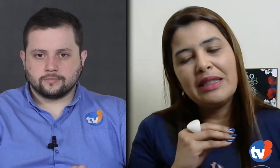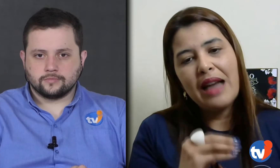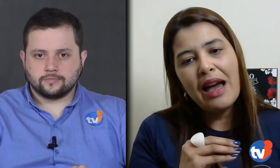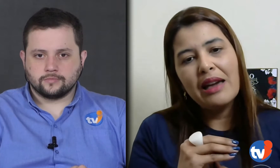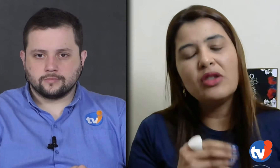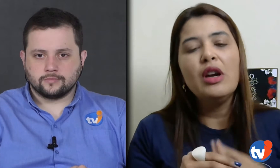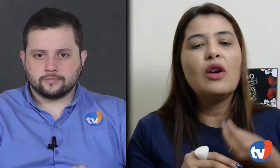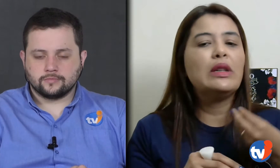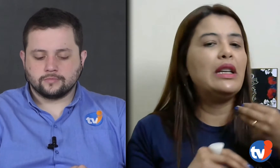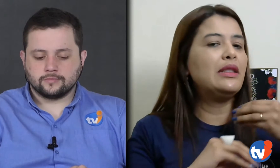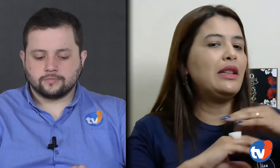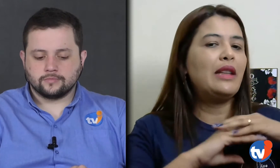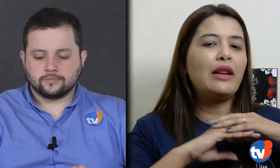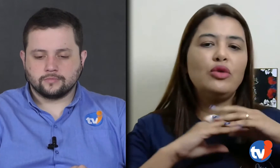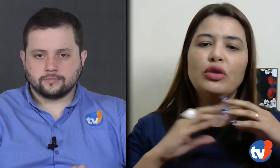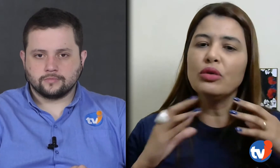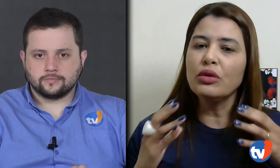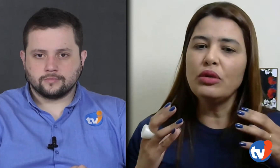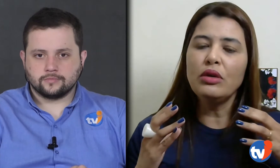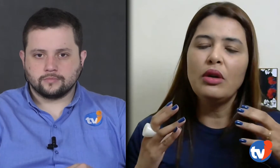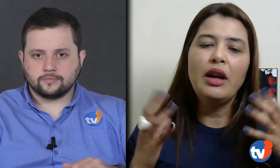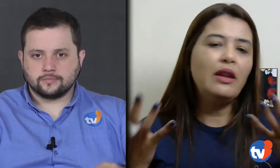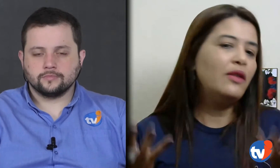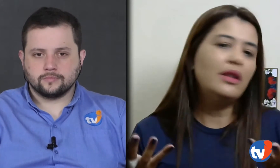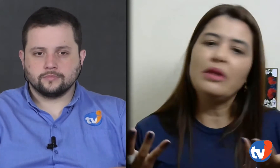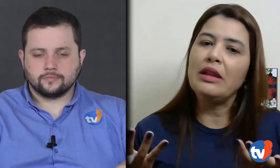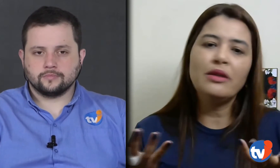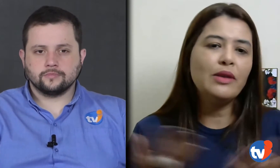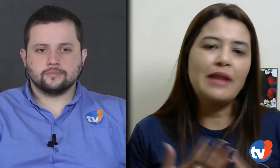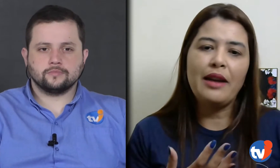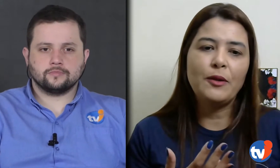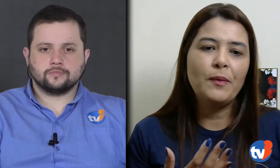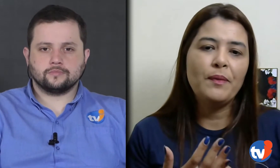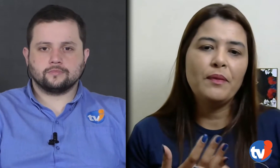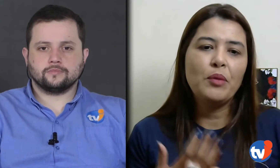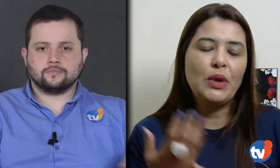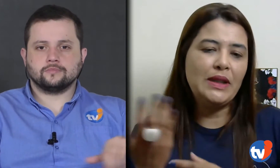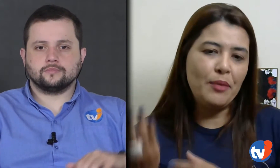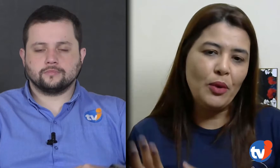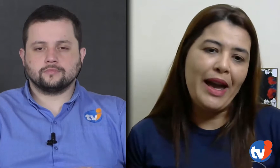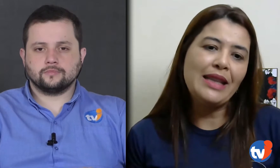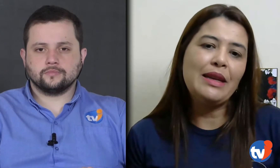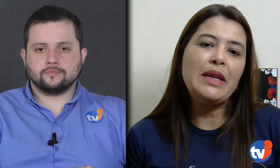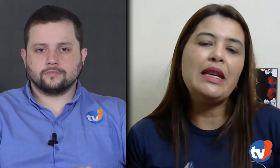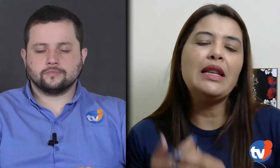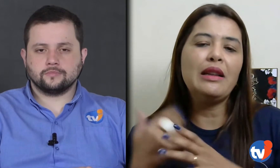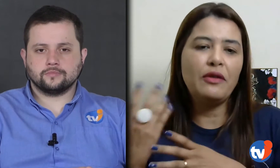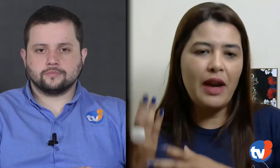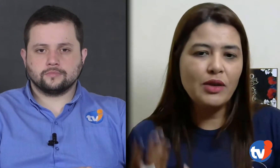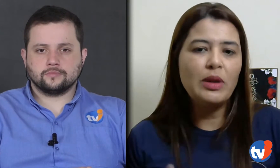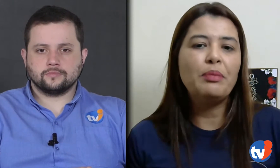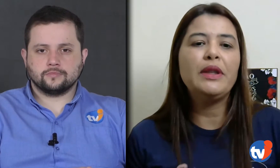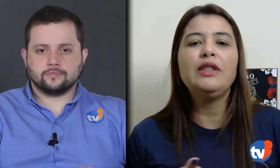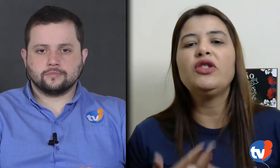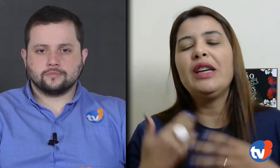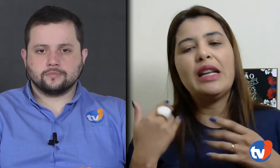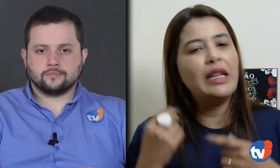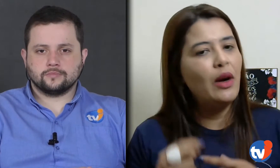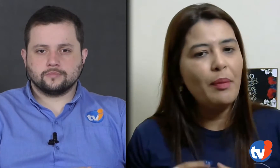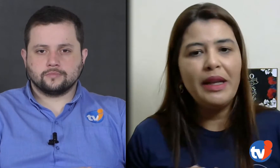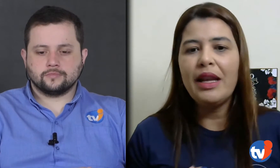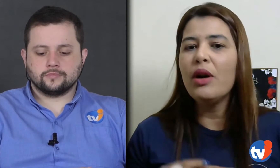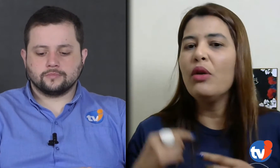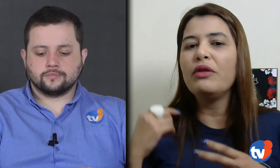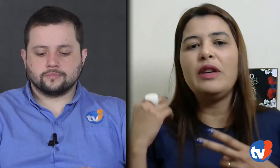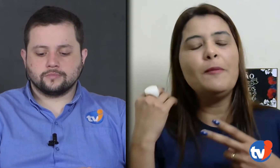aceitar a língua de sinais quando eles tentaram de tudo e viram que não deu certo. Por exemplo, essa menina, ela fez um implante,